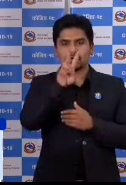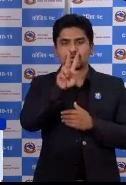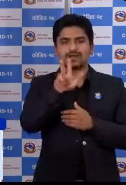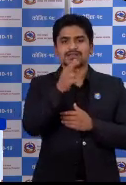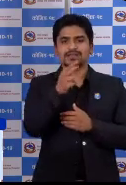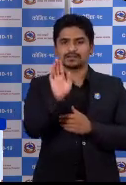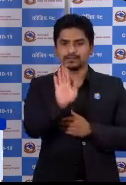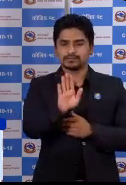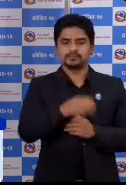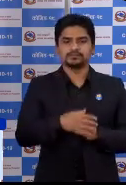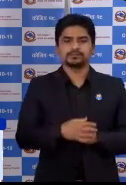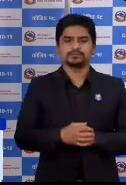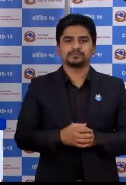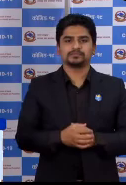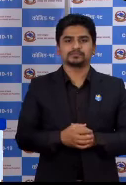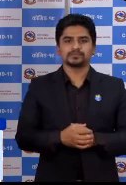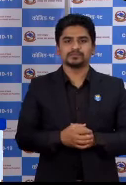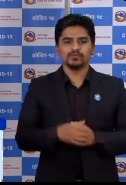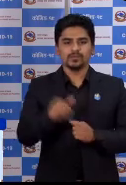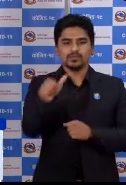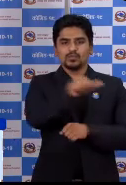228 हुनुहुन्छ।